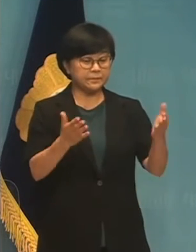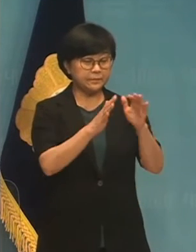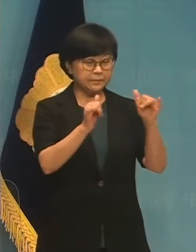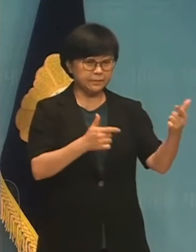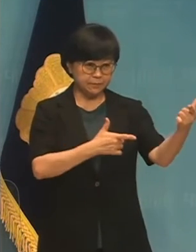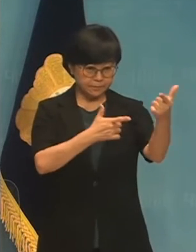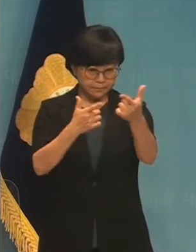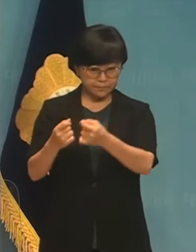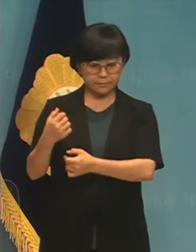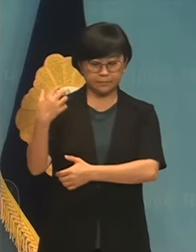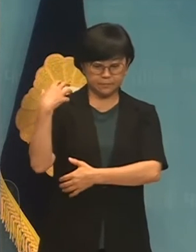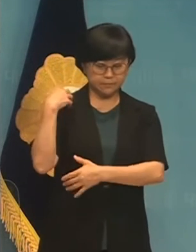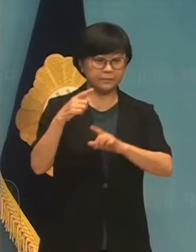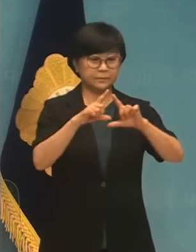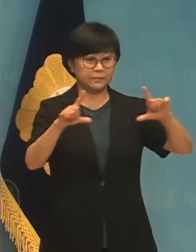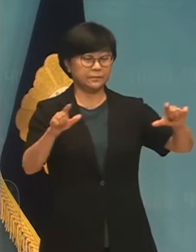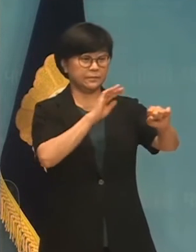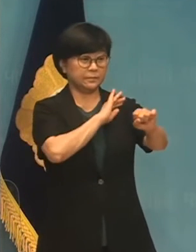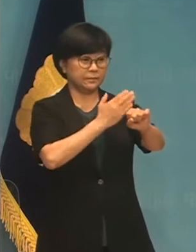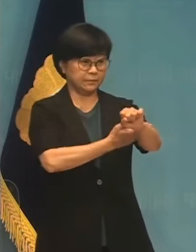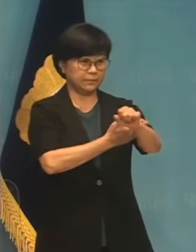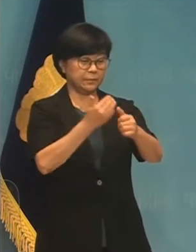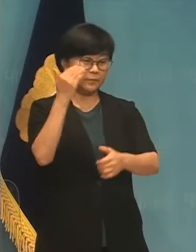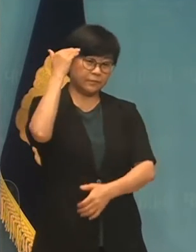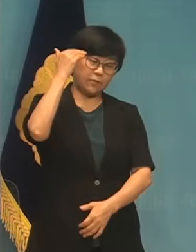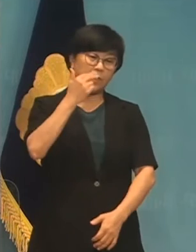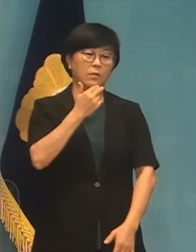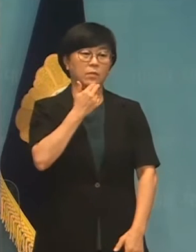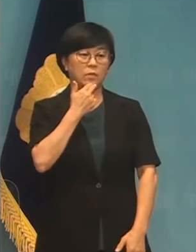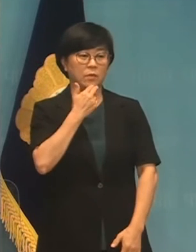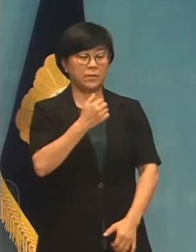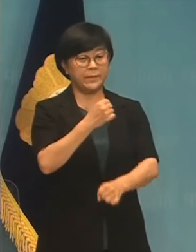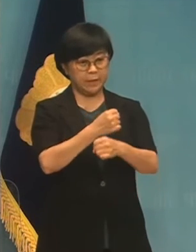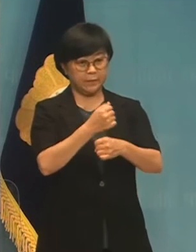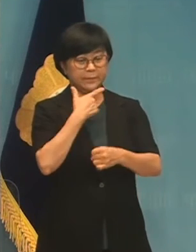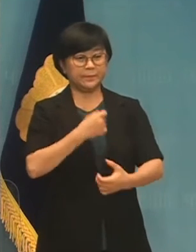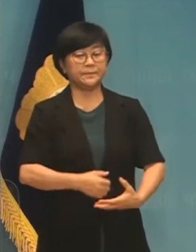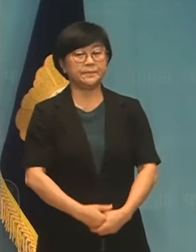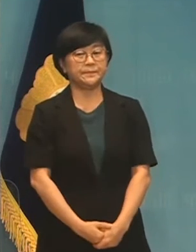사람 모두에게 주어진 보편적 권리가 침해당하지 않도록 할 것입니다.